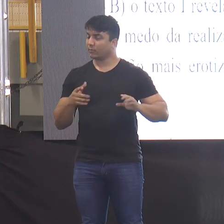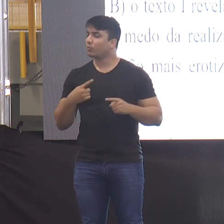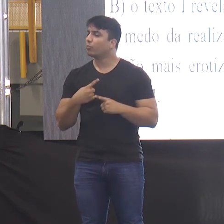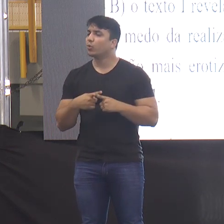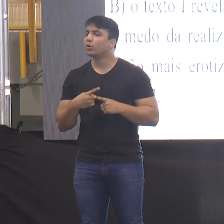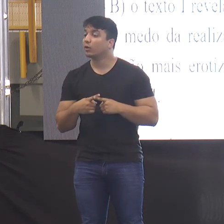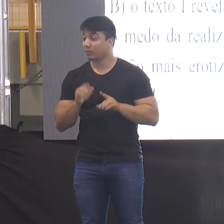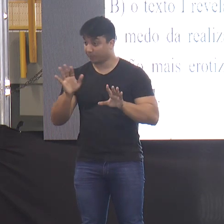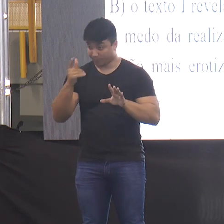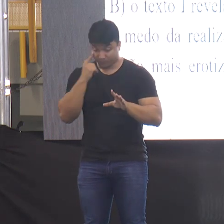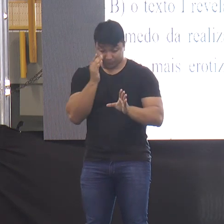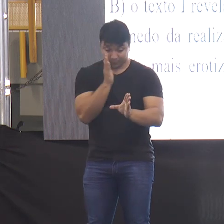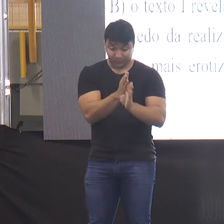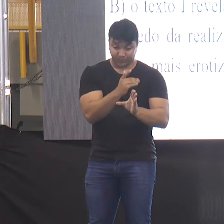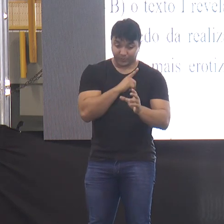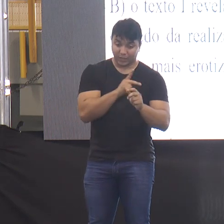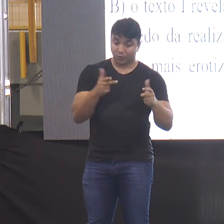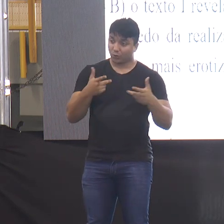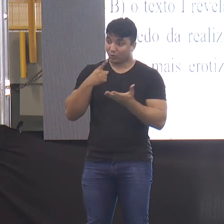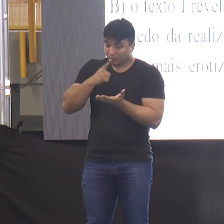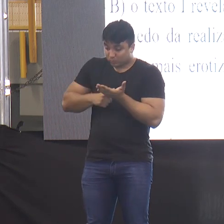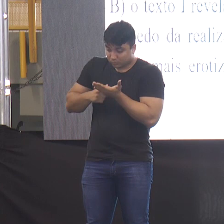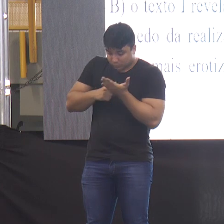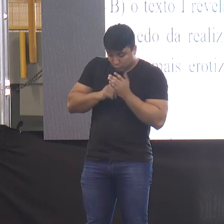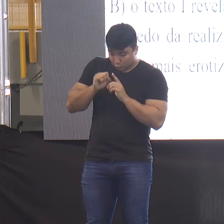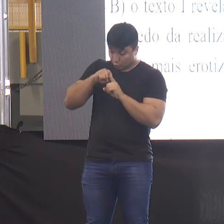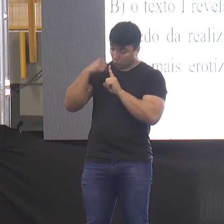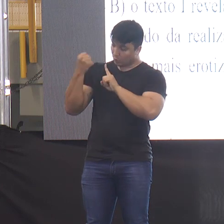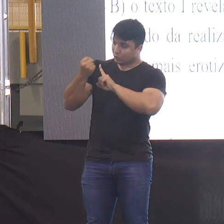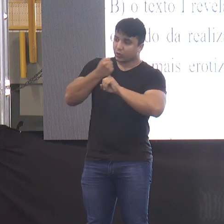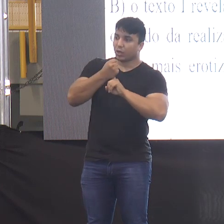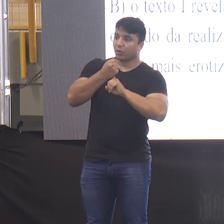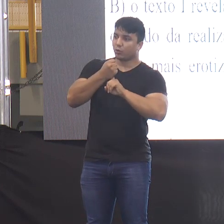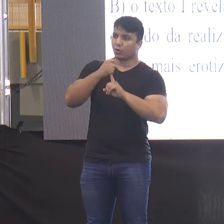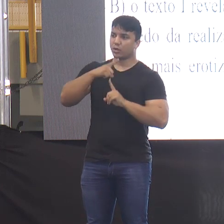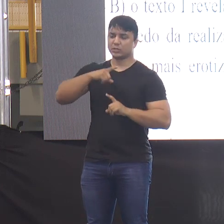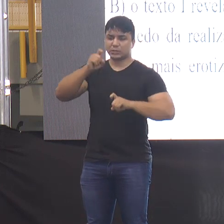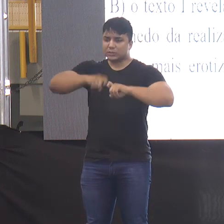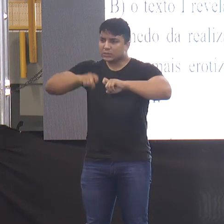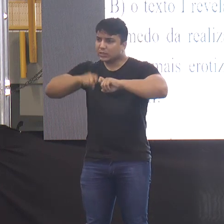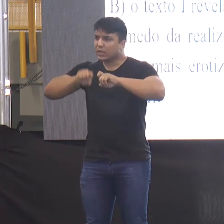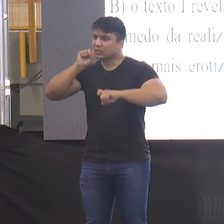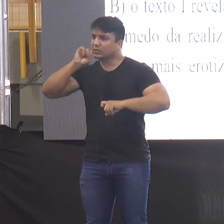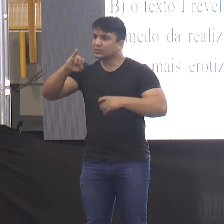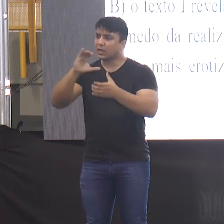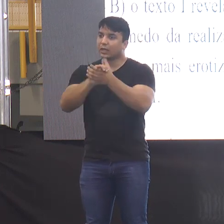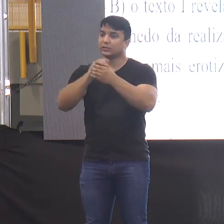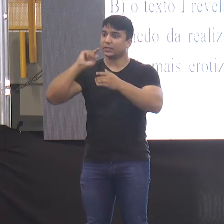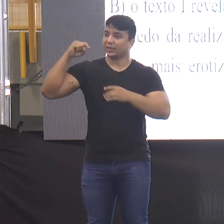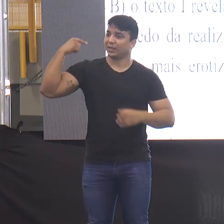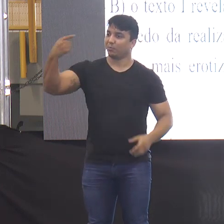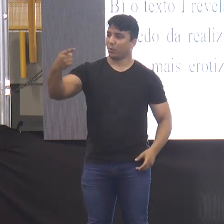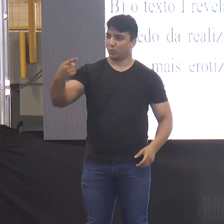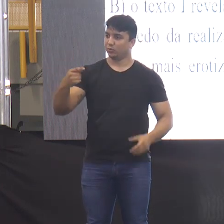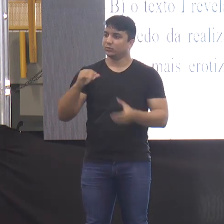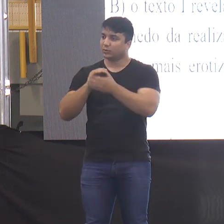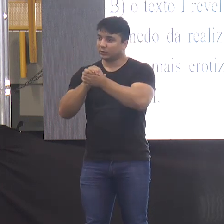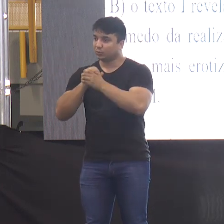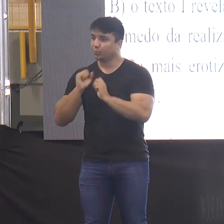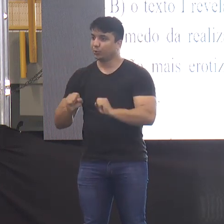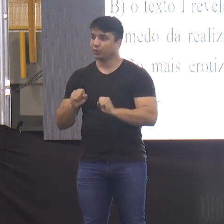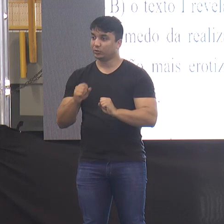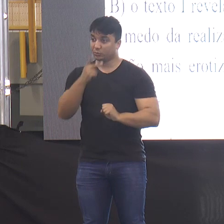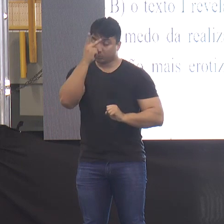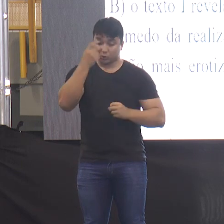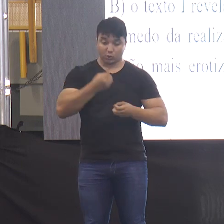aí? A grande questão é uma convenção social. Só pode ter sexo depois do casamento. Esses